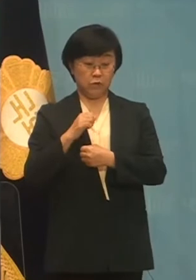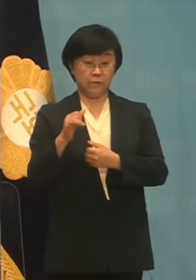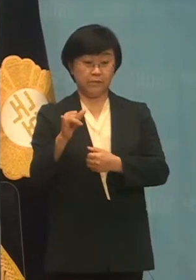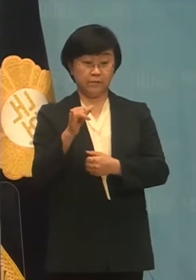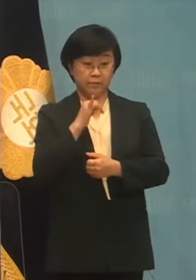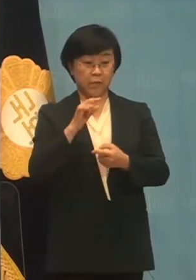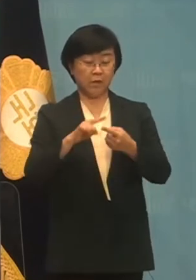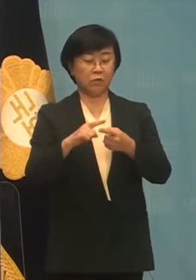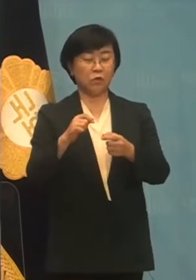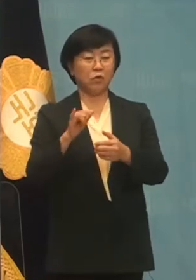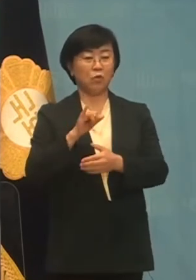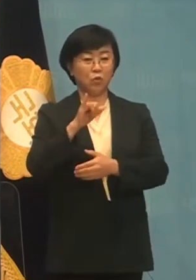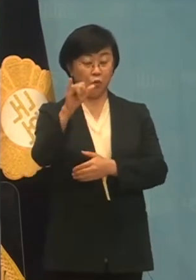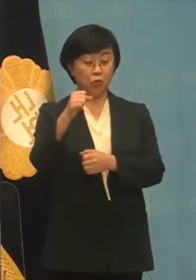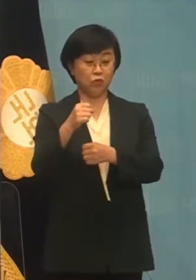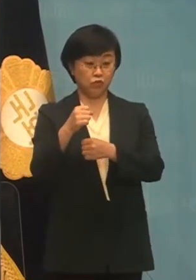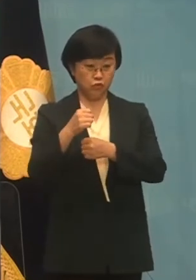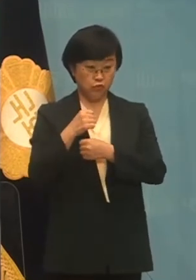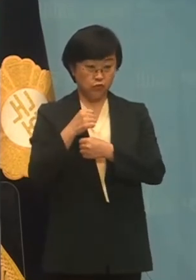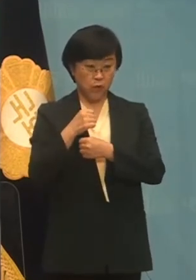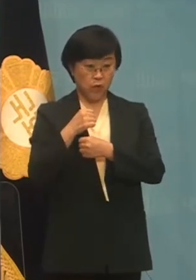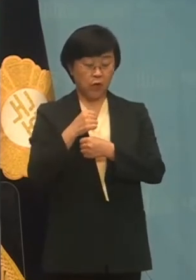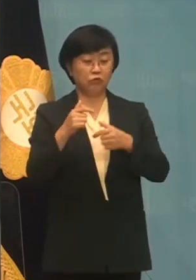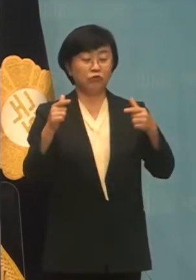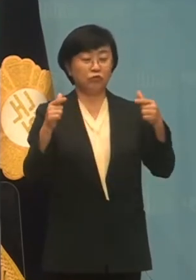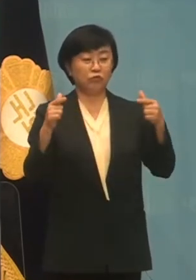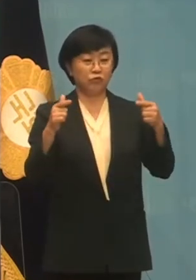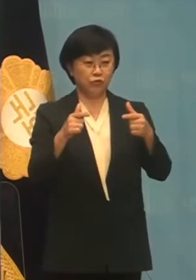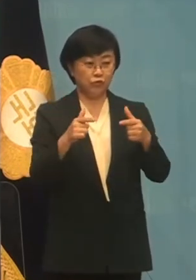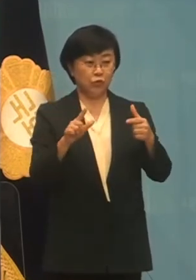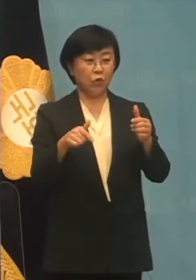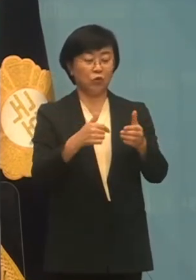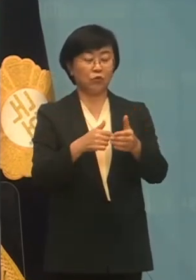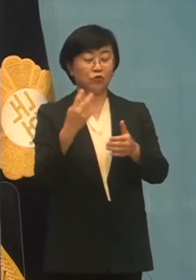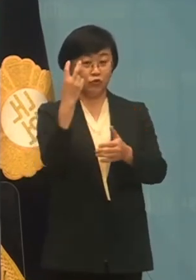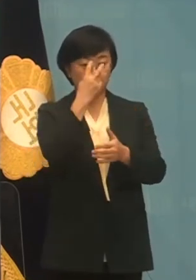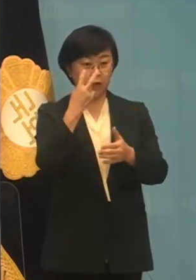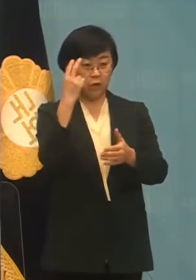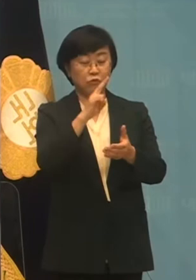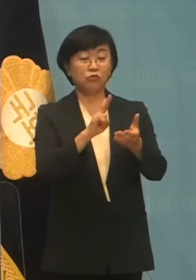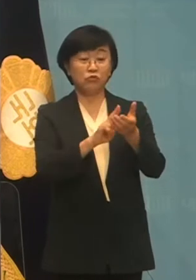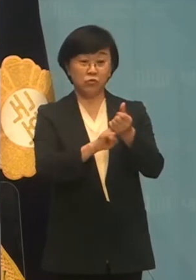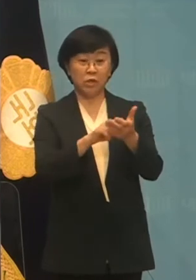동분의 축소 온폐 정황이 있습니다. 그와 관련해서 브리핑 드리도록